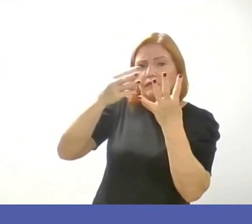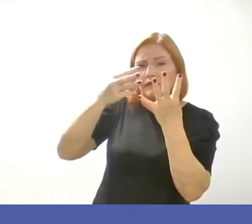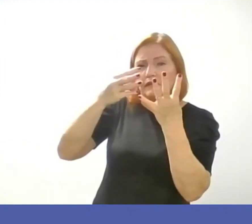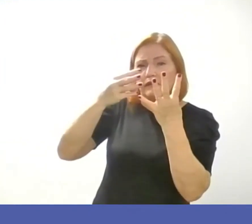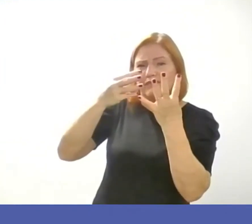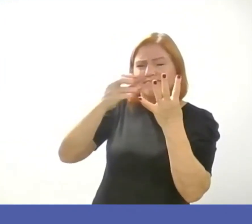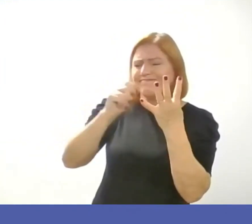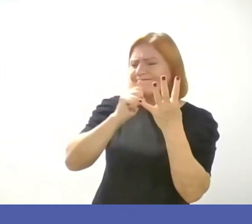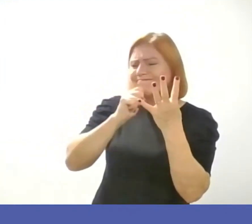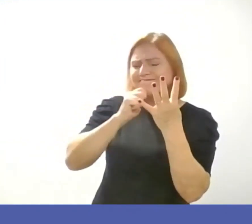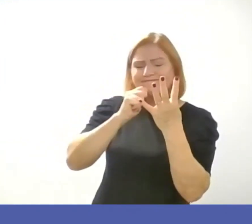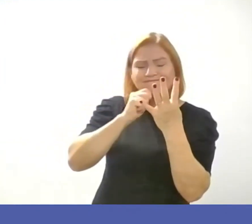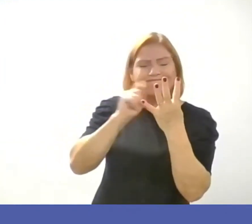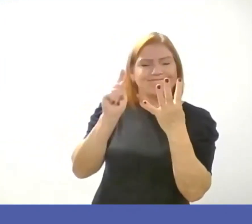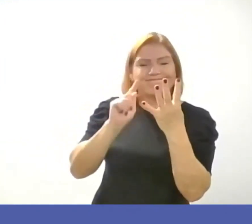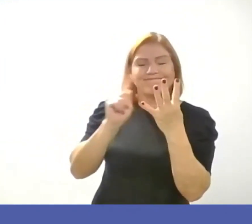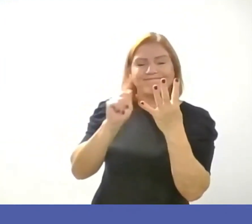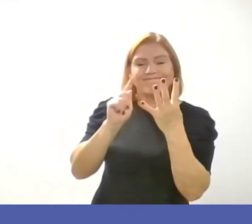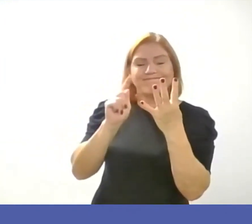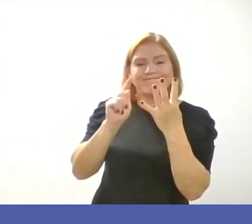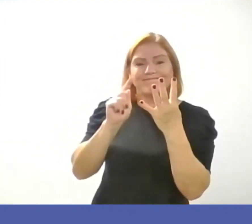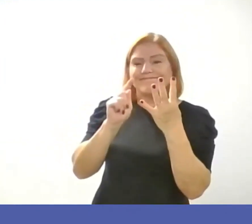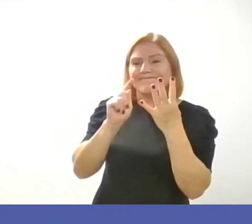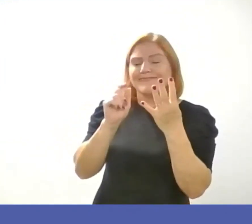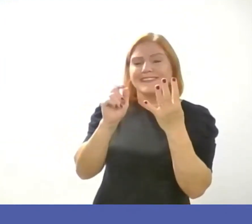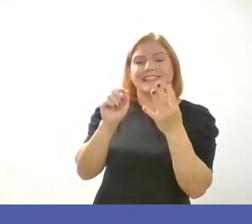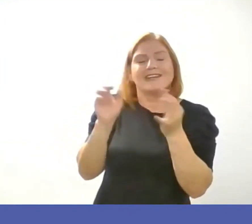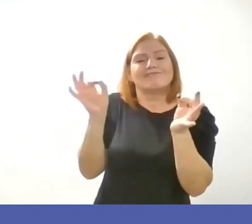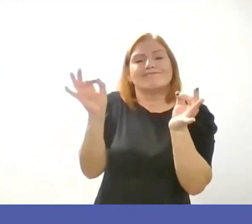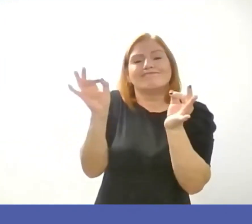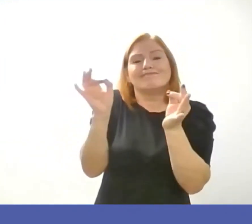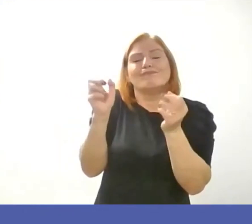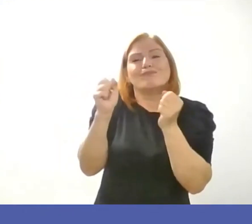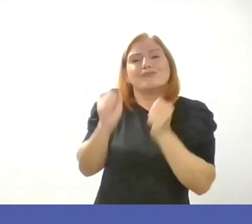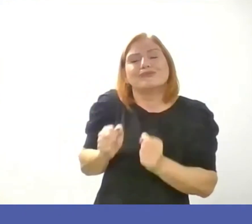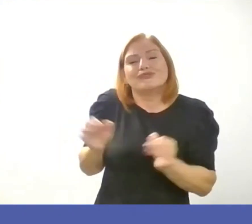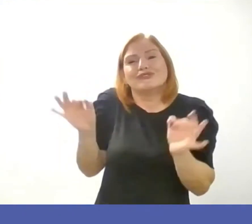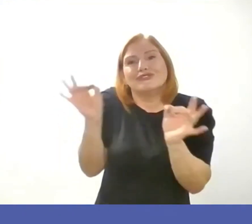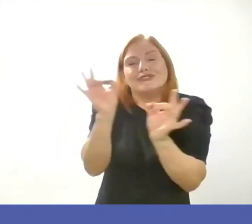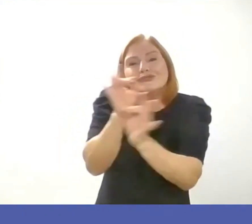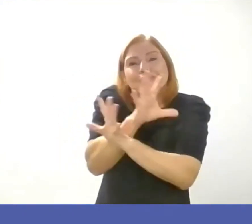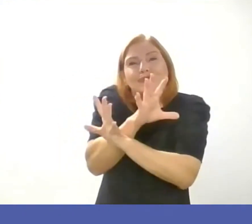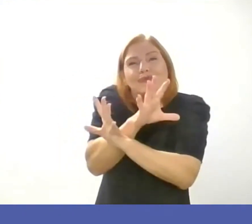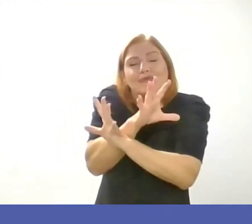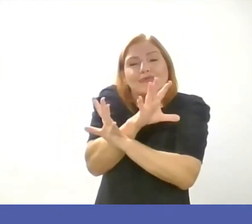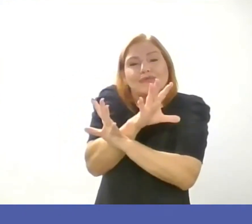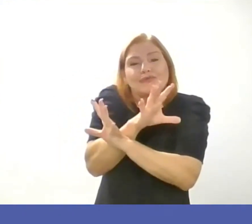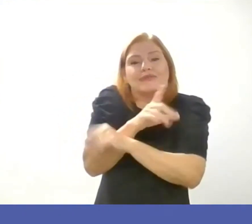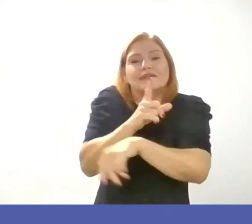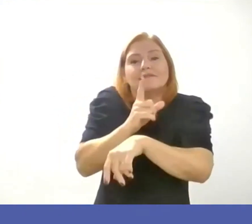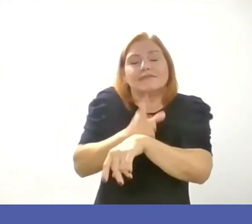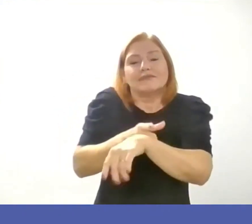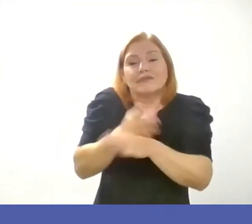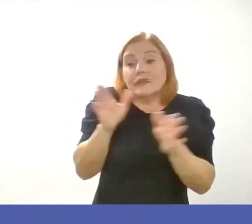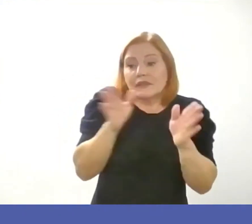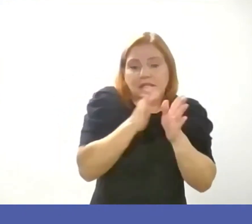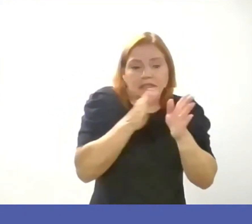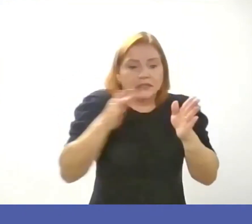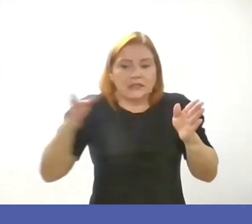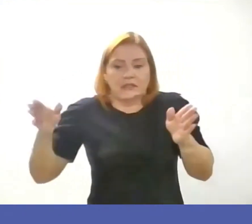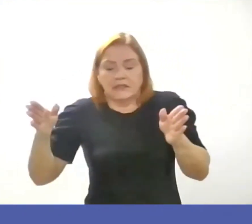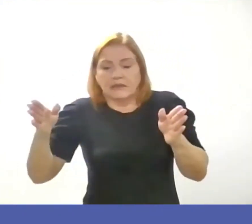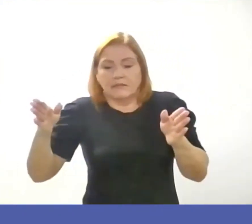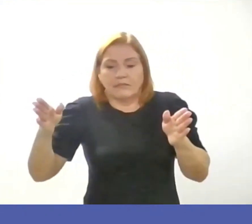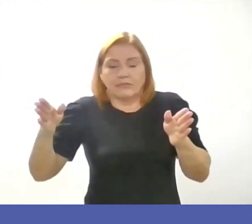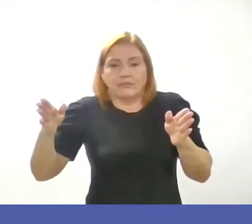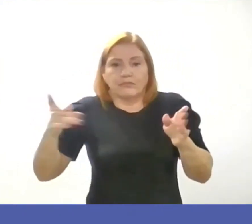conseguiriam concluir essa era, terminar o que Deus tem que fazer nessa era. Então foi necessário Deus